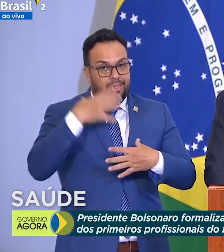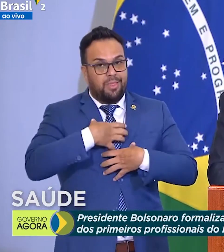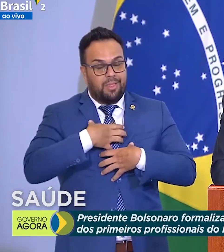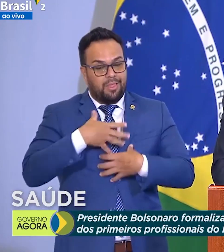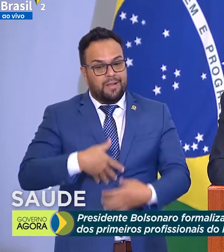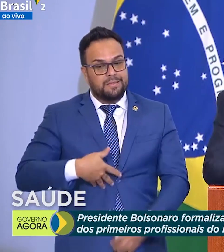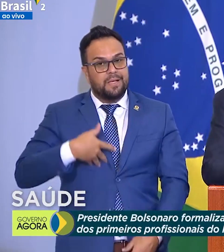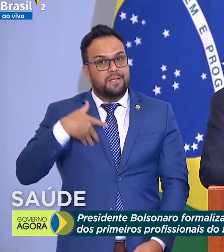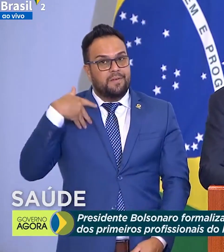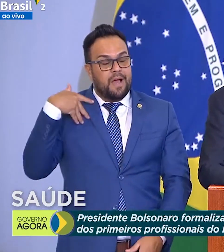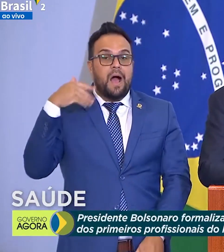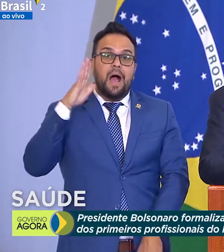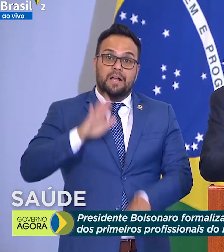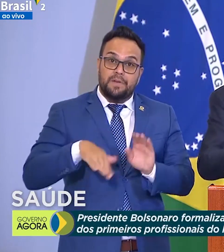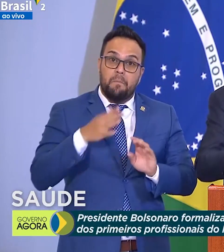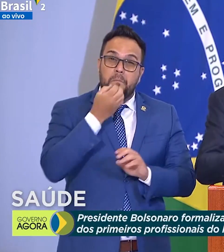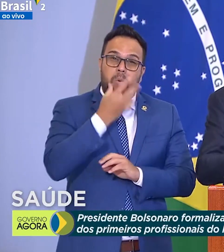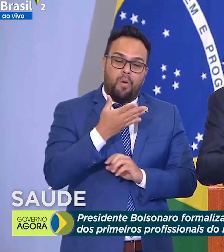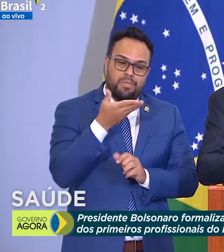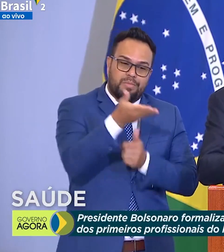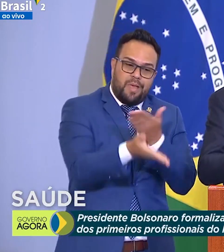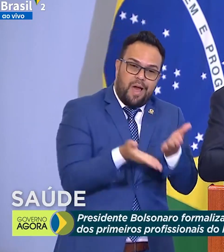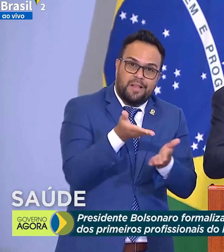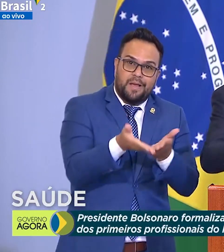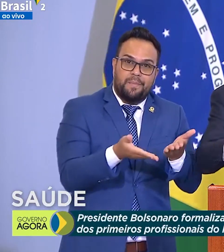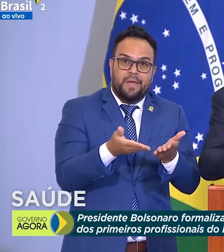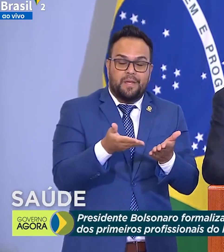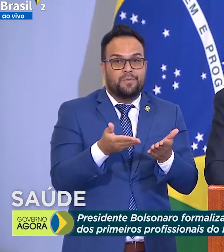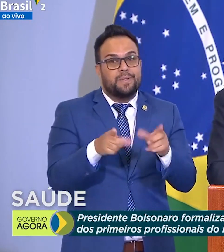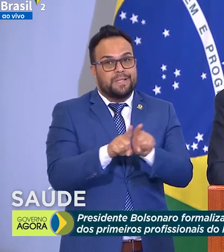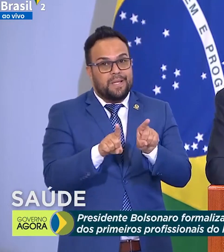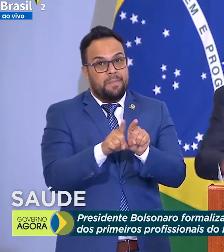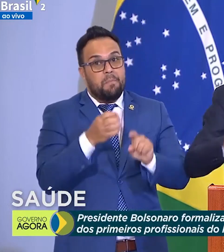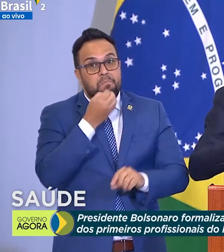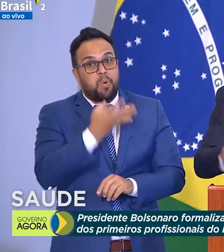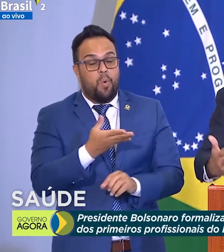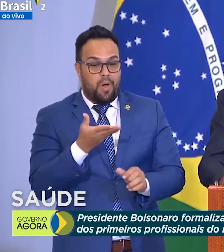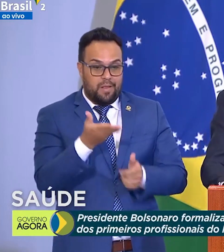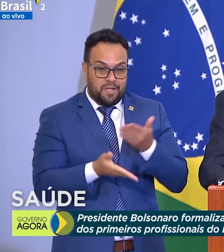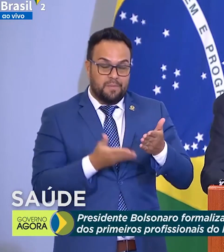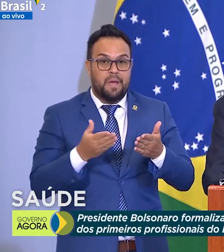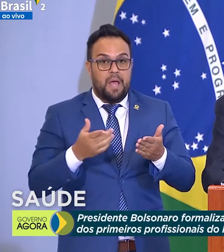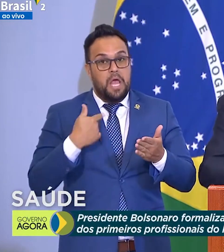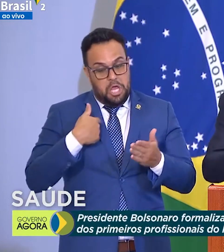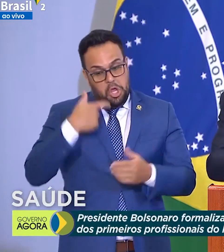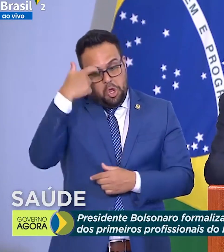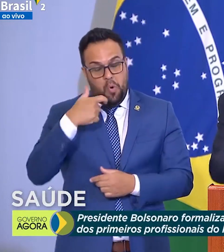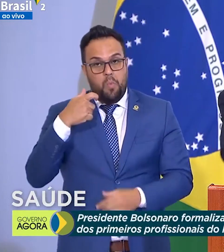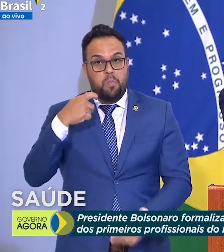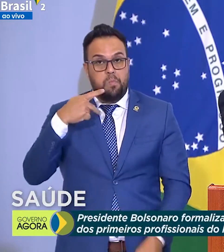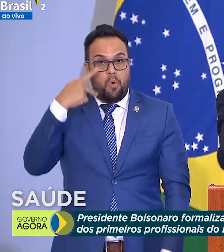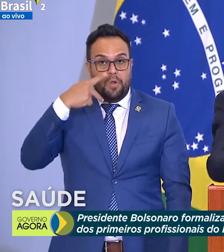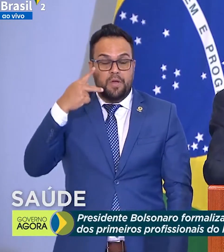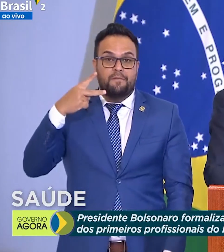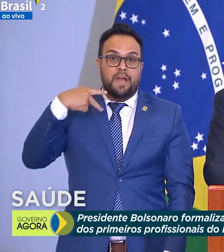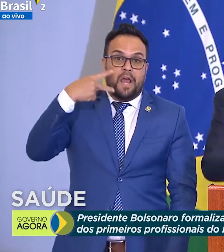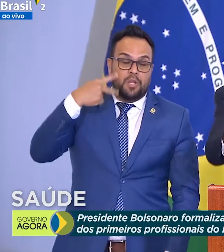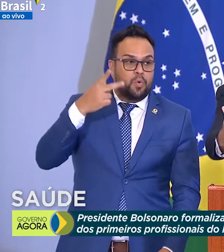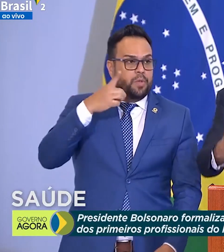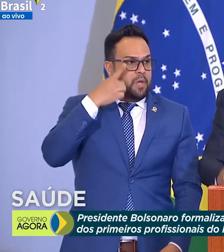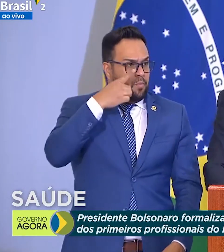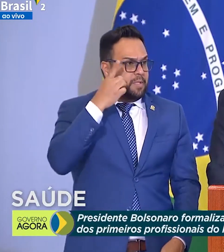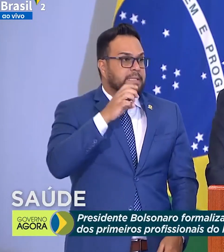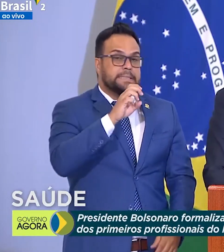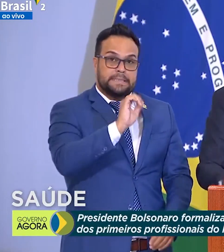muitas vezes, um bom tratamento é um bom atendimento. Que eu, como político, vereador, deputado, muitos aqui,